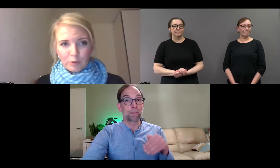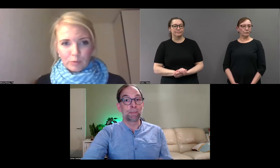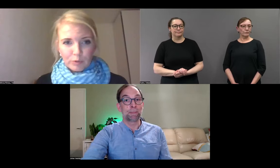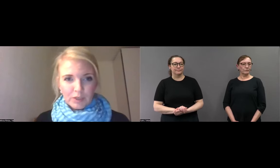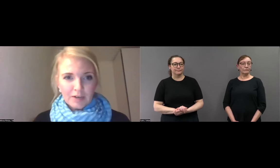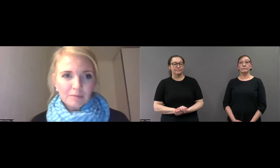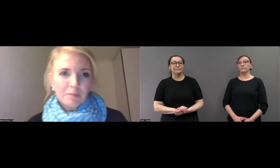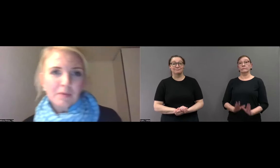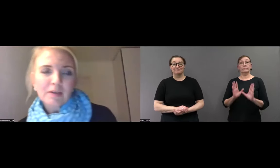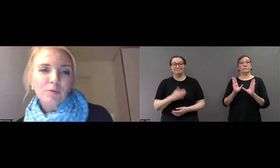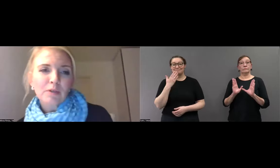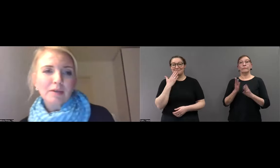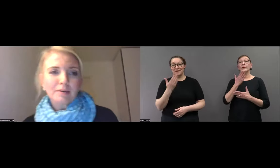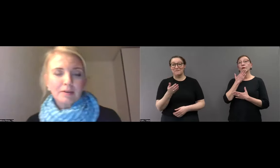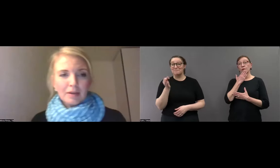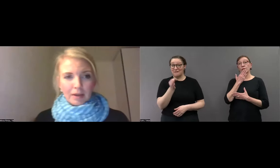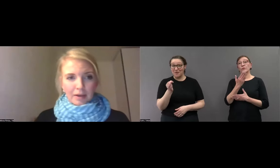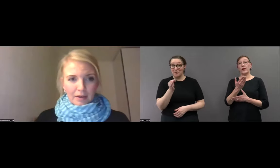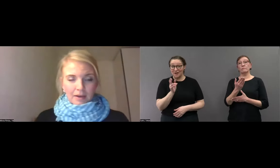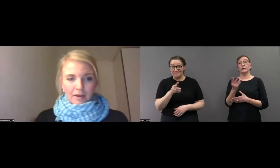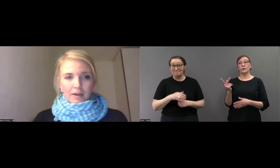Hyvä kysymys ja